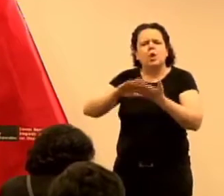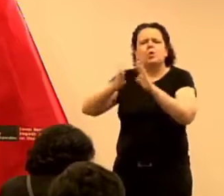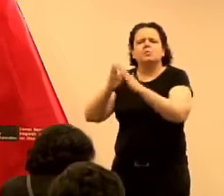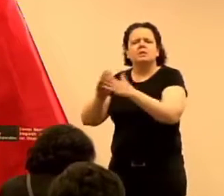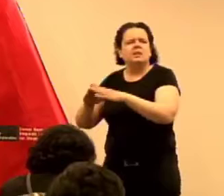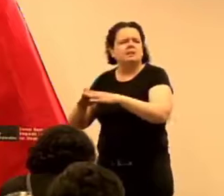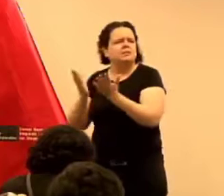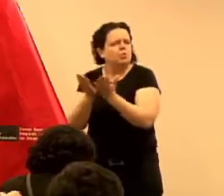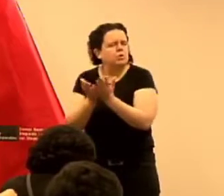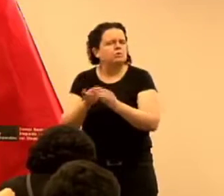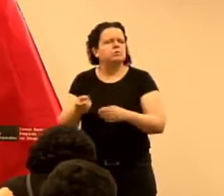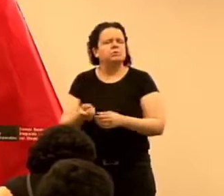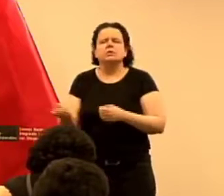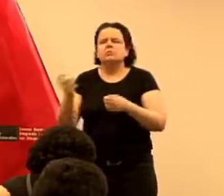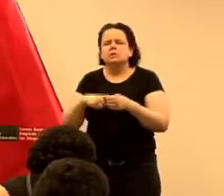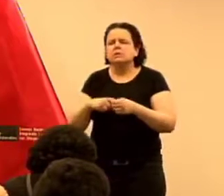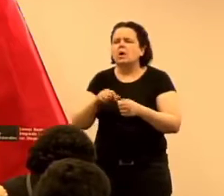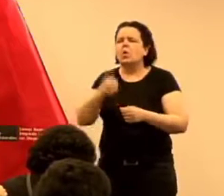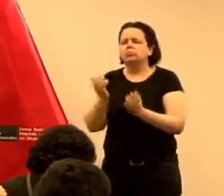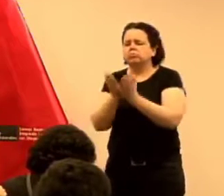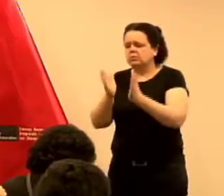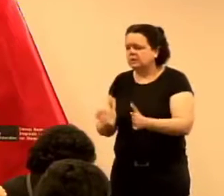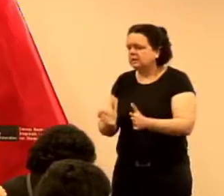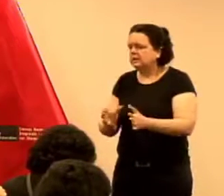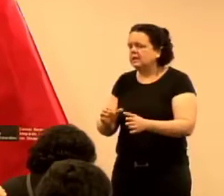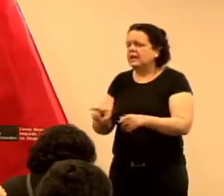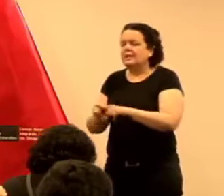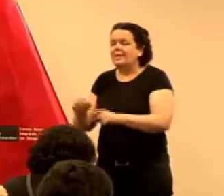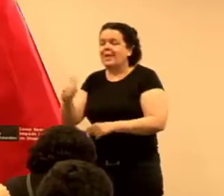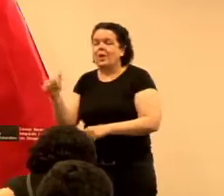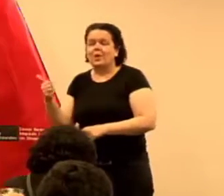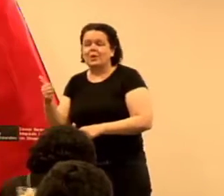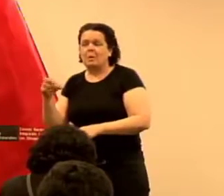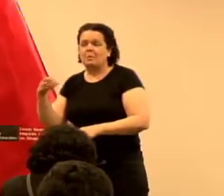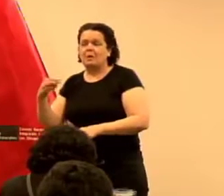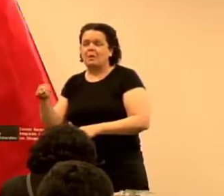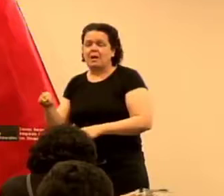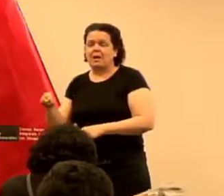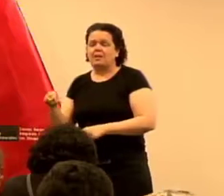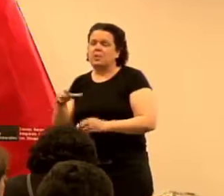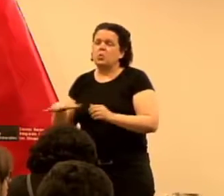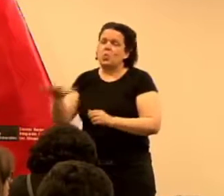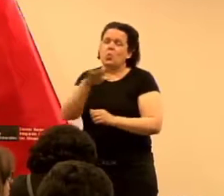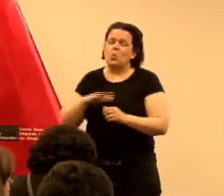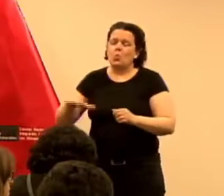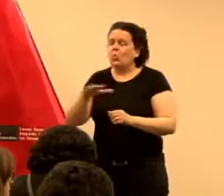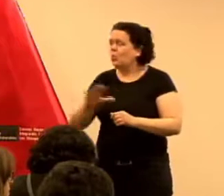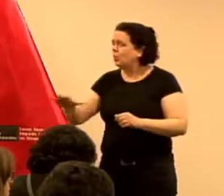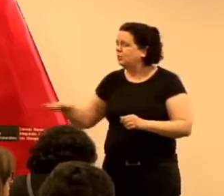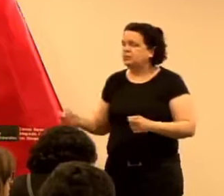comunidad escolar, que incluye también a los demás estudiantes y a los padres, tanto los niños con discapacidad como de los niños sin discapacidad.